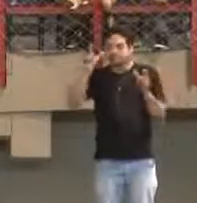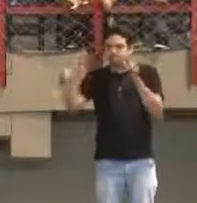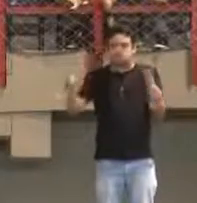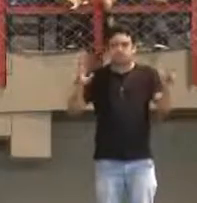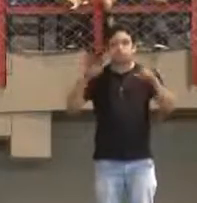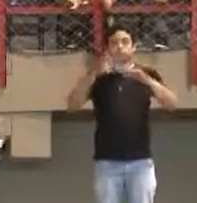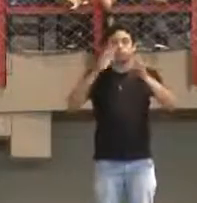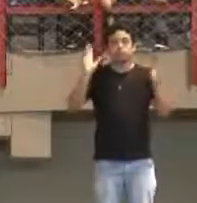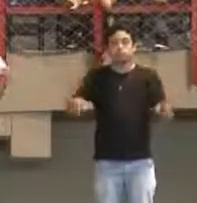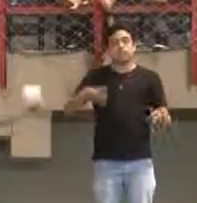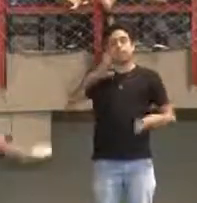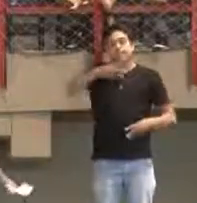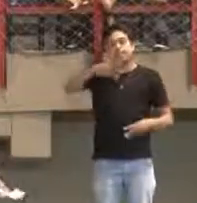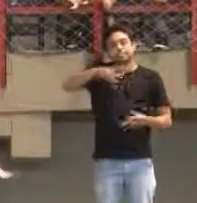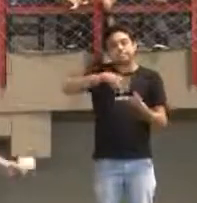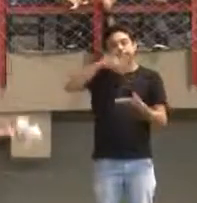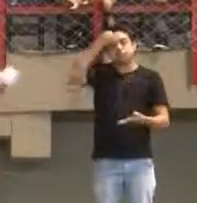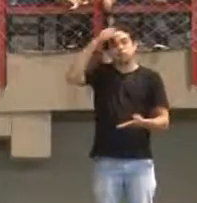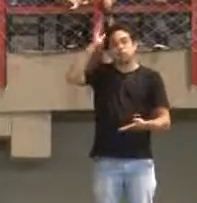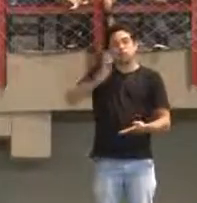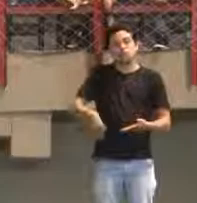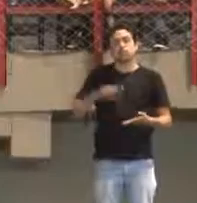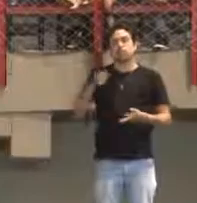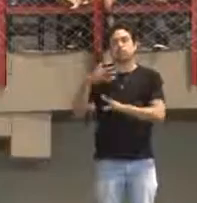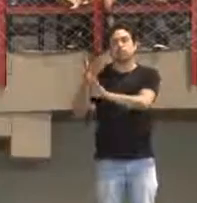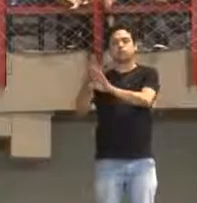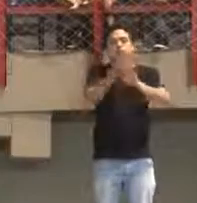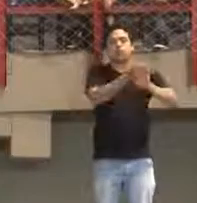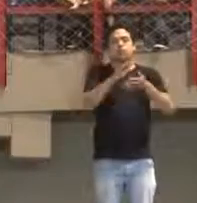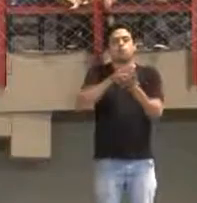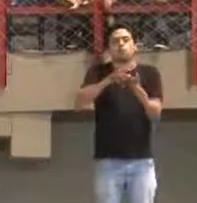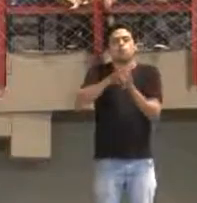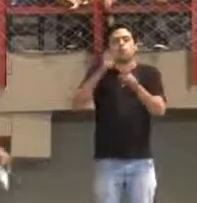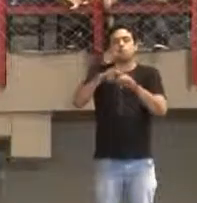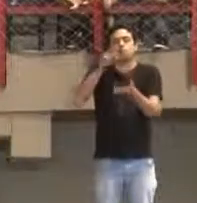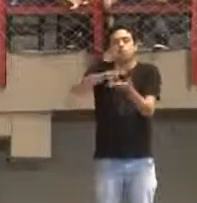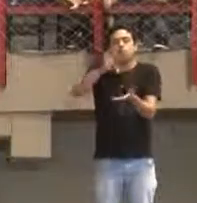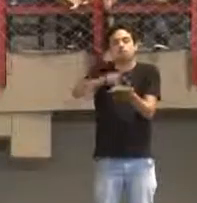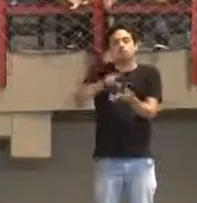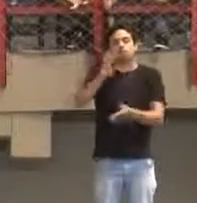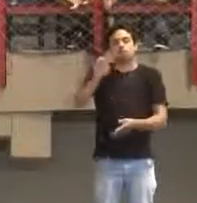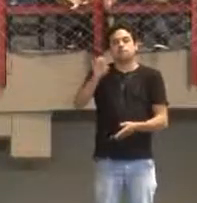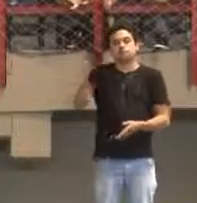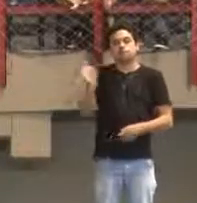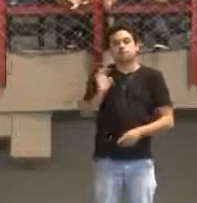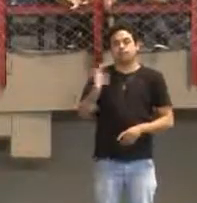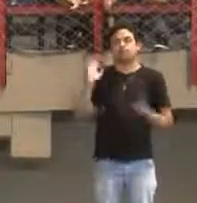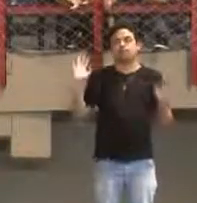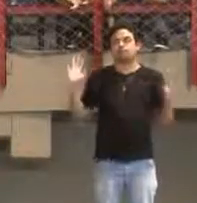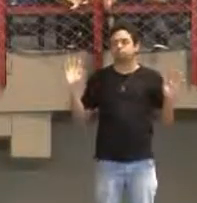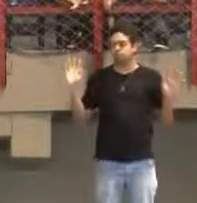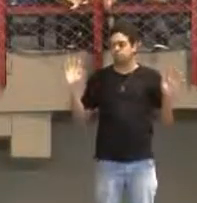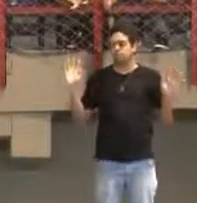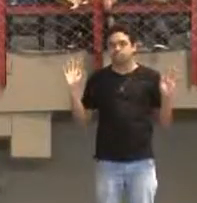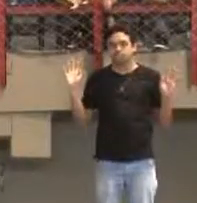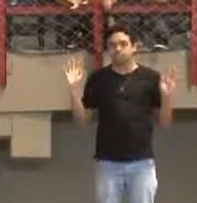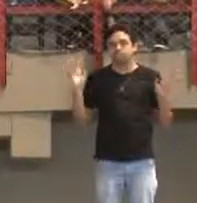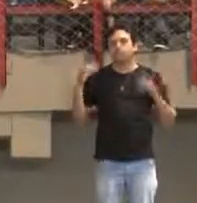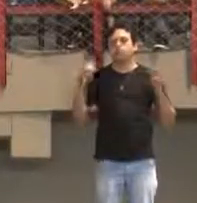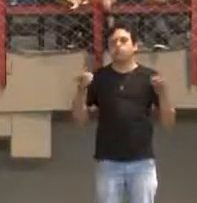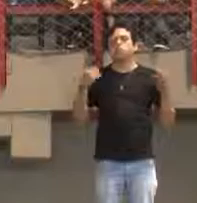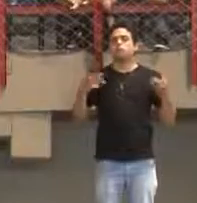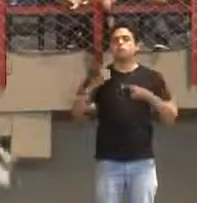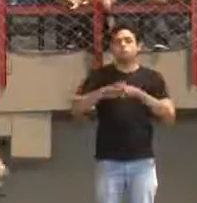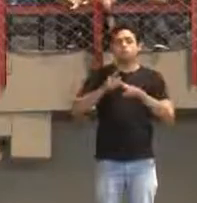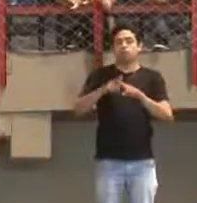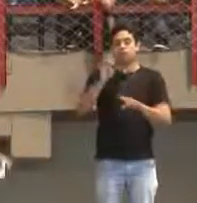já existe uma terceira teoria que ninguém traiu ninguém porque na verdade o Bentinho era gay mas como